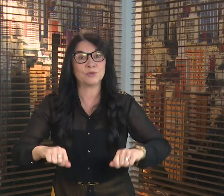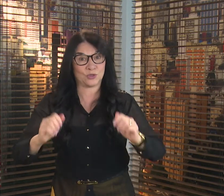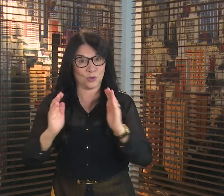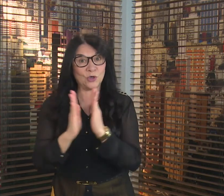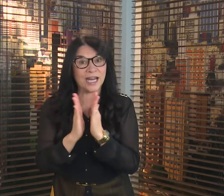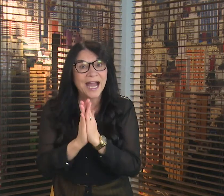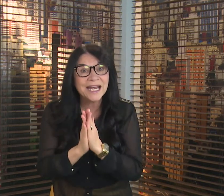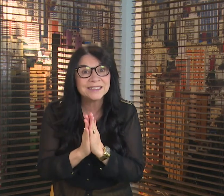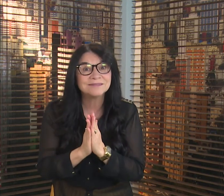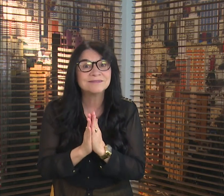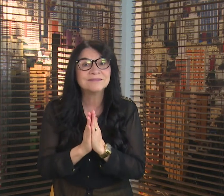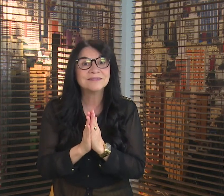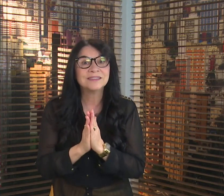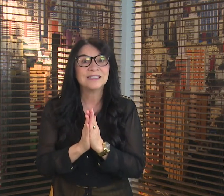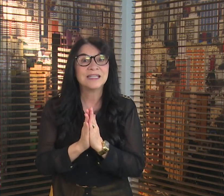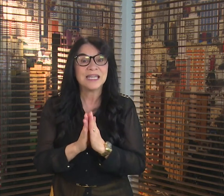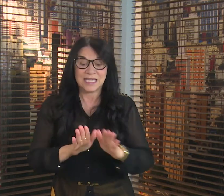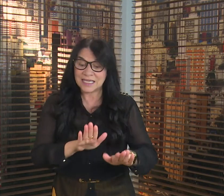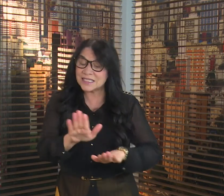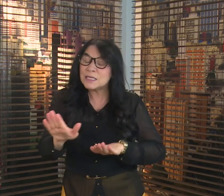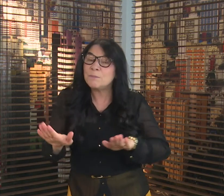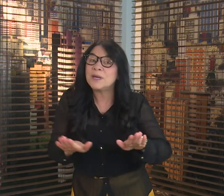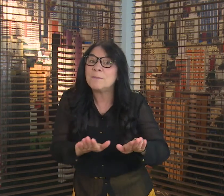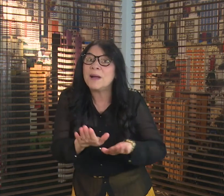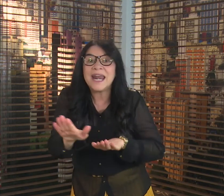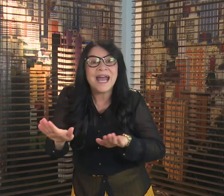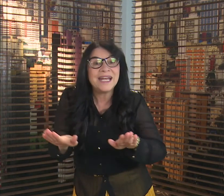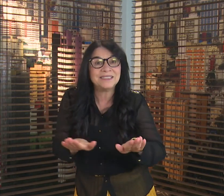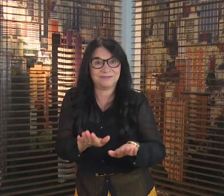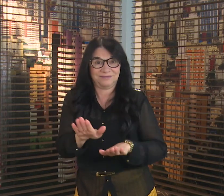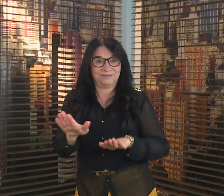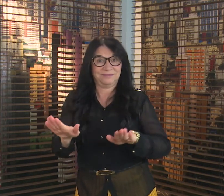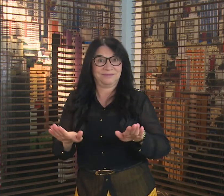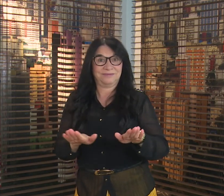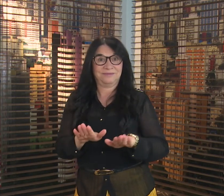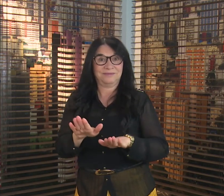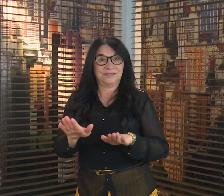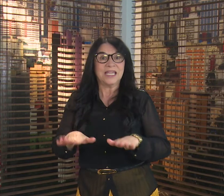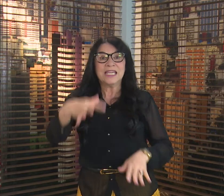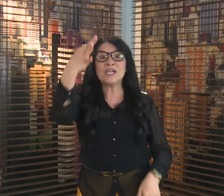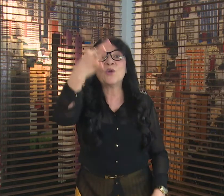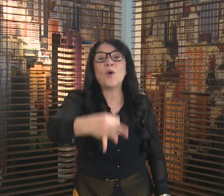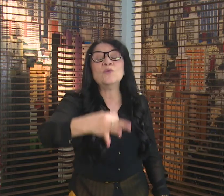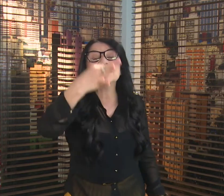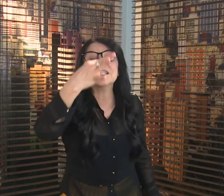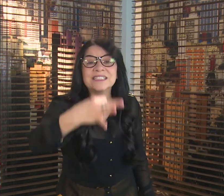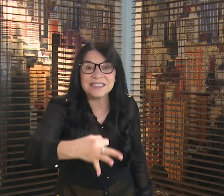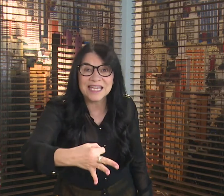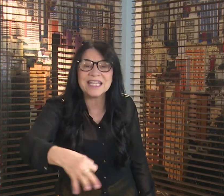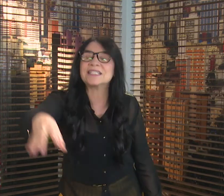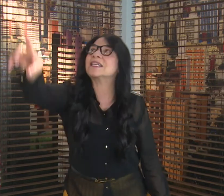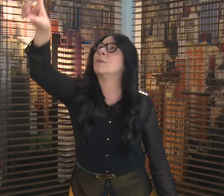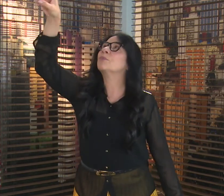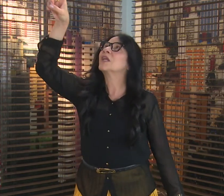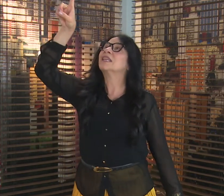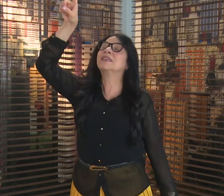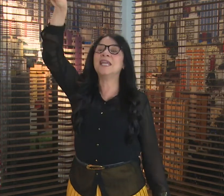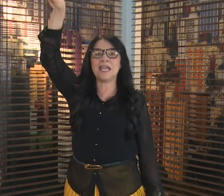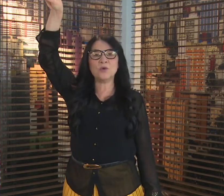Precisamos orar e se preparar. E com certeza